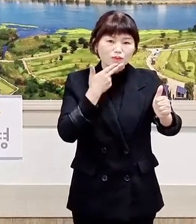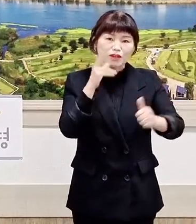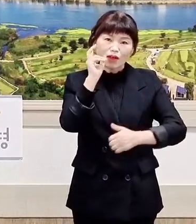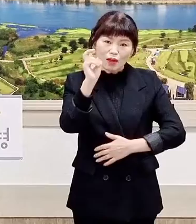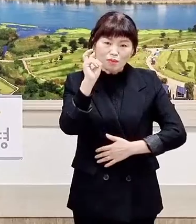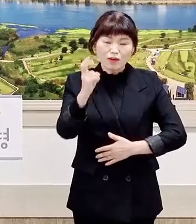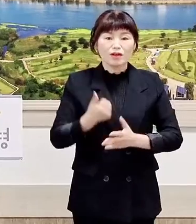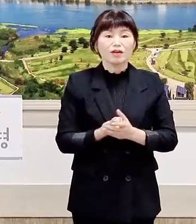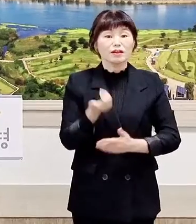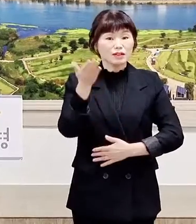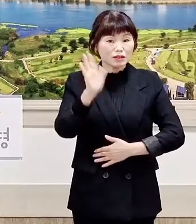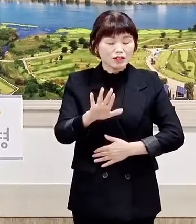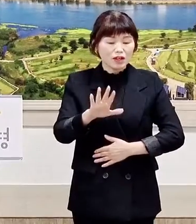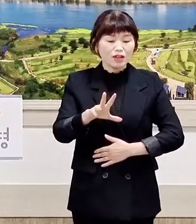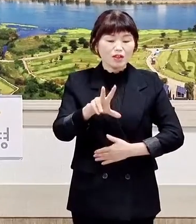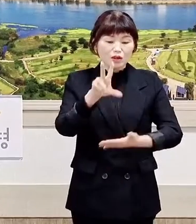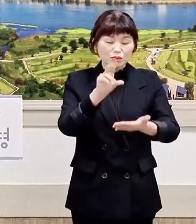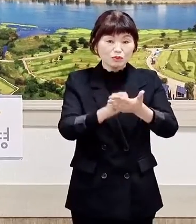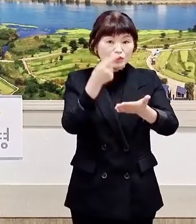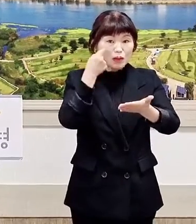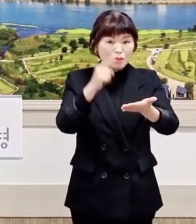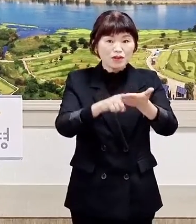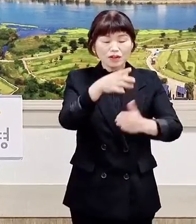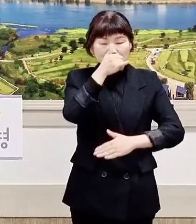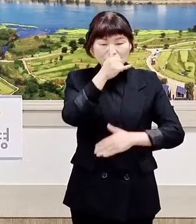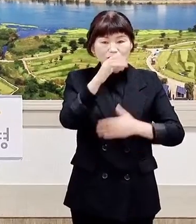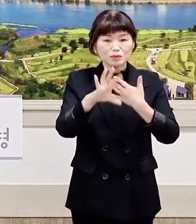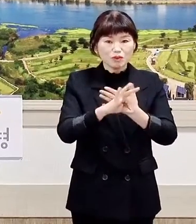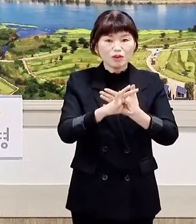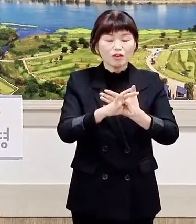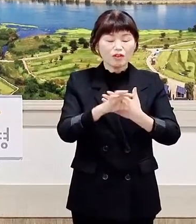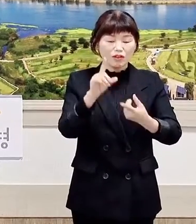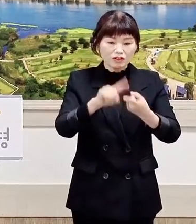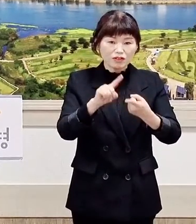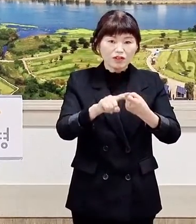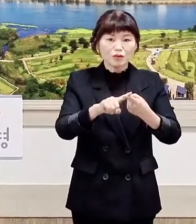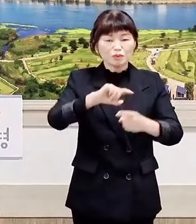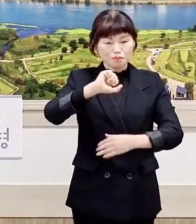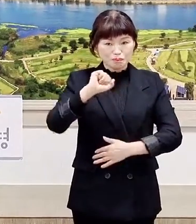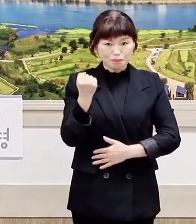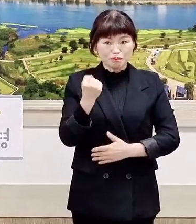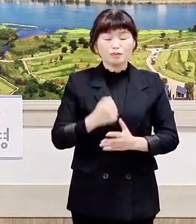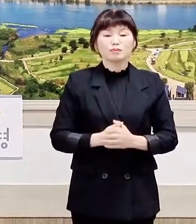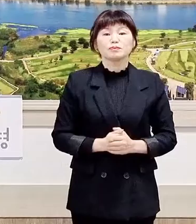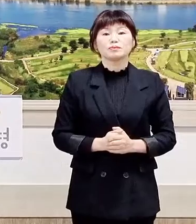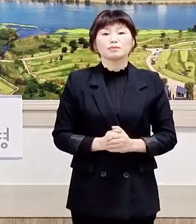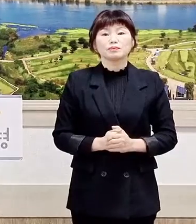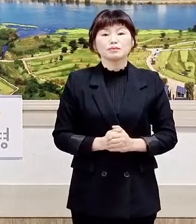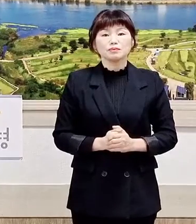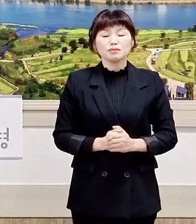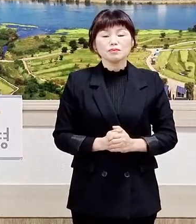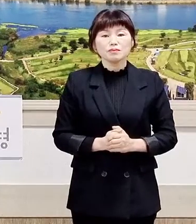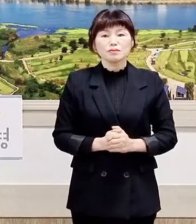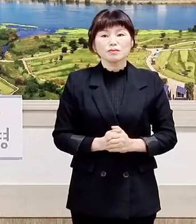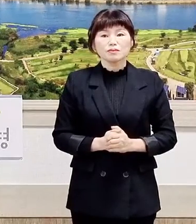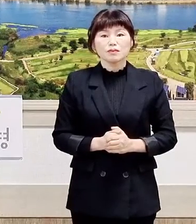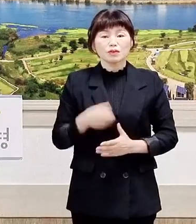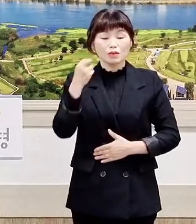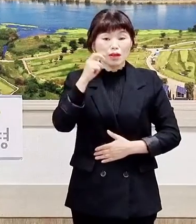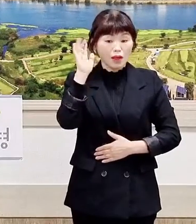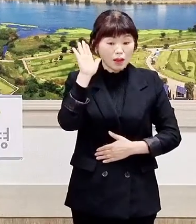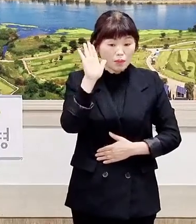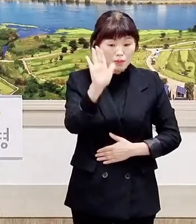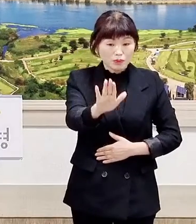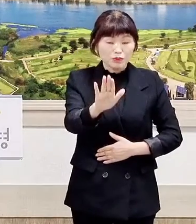나온다면 공직기강을 바로잡는 계기로 삼도록 하겠습니다. 또한 앞으로는 관련